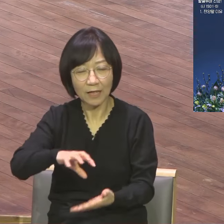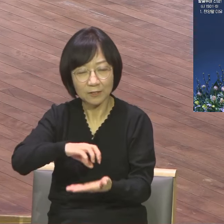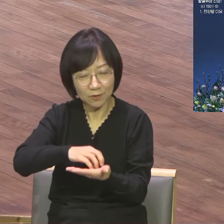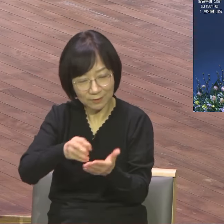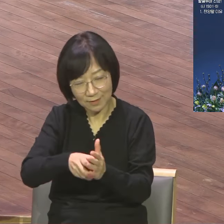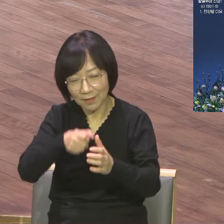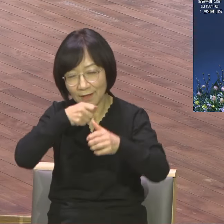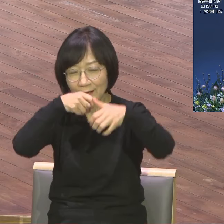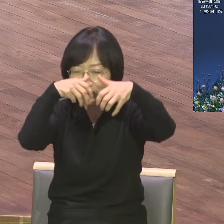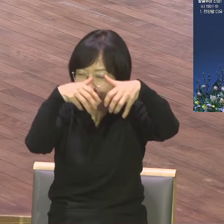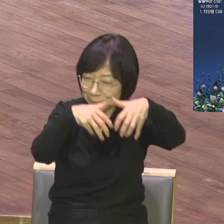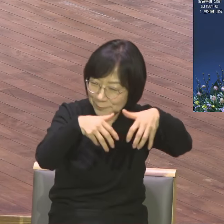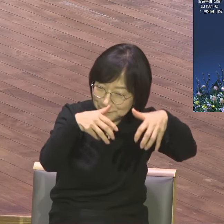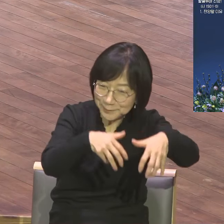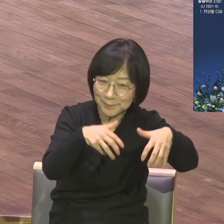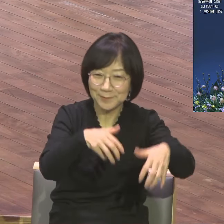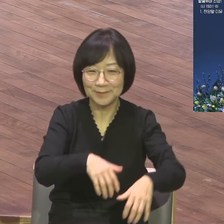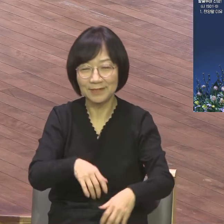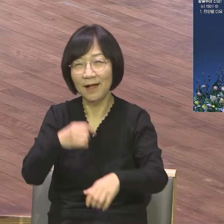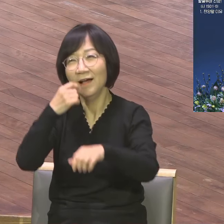촤,